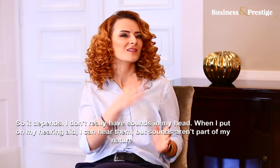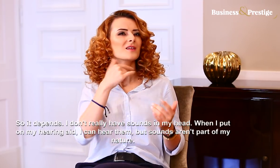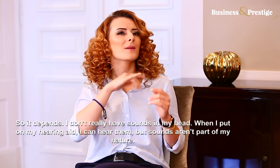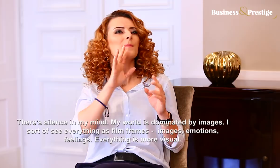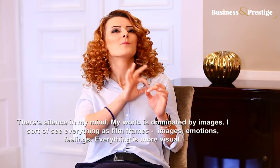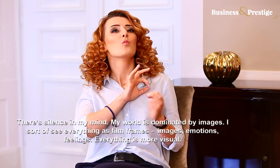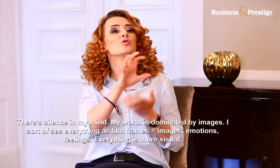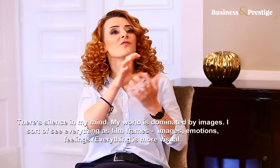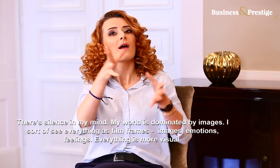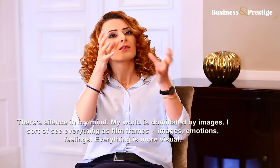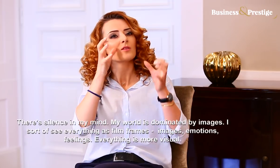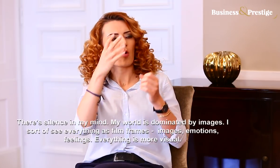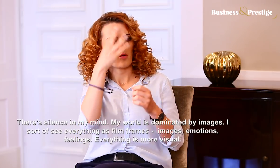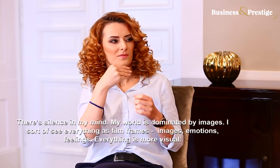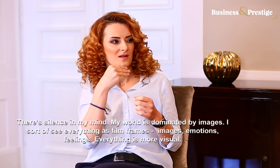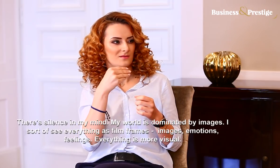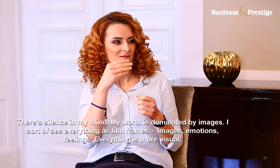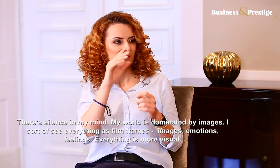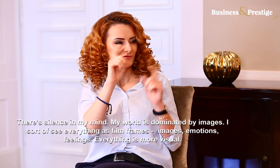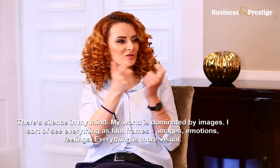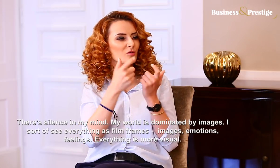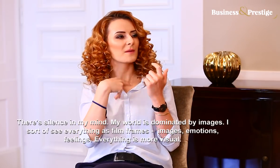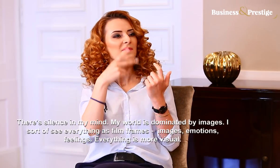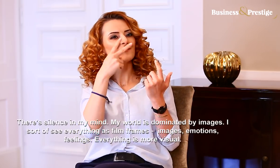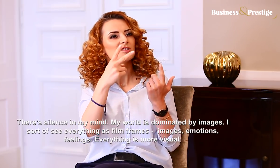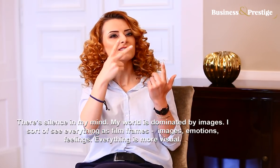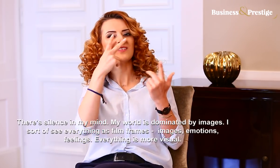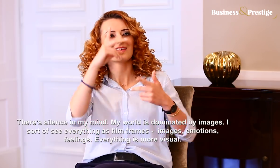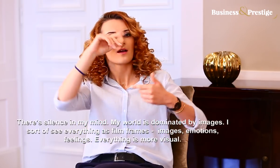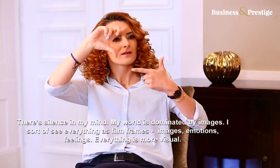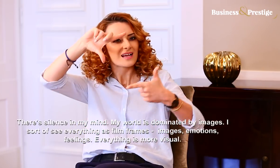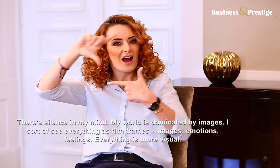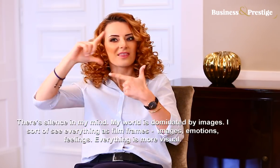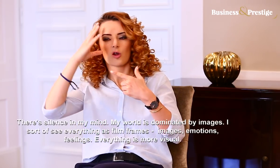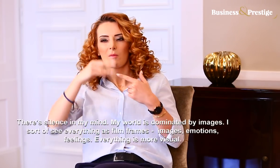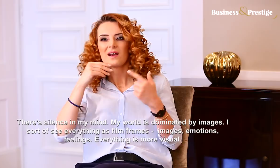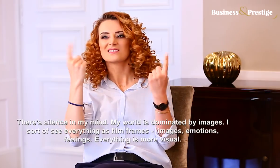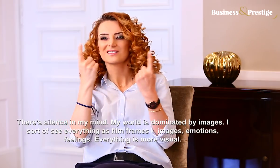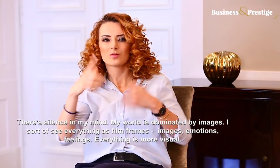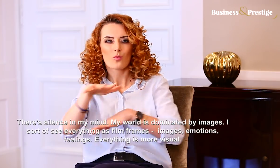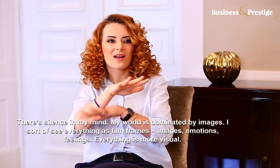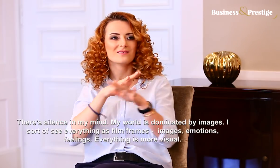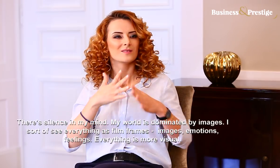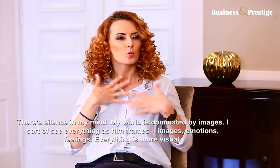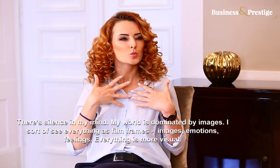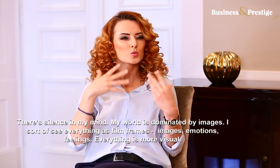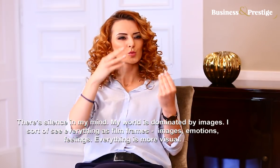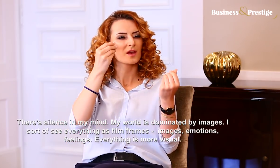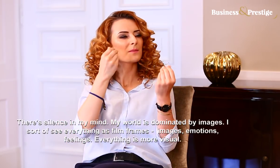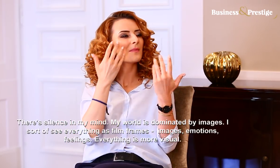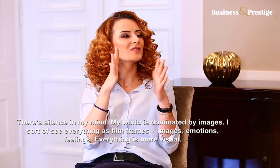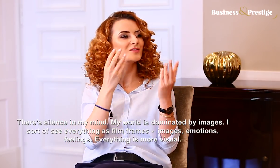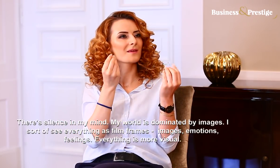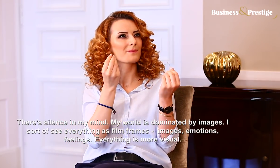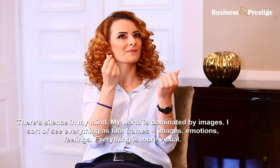dźwięku, jest cisza w moim myśle. W moim świecie są obrazy, dominują obrazy. Wszystko jakby widzę w kadrze. Obrazy,